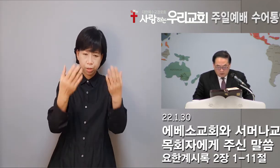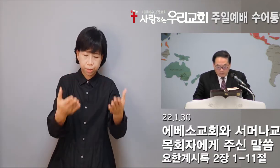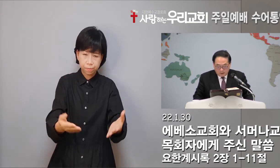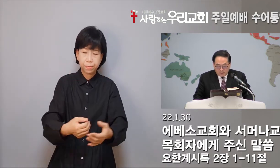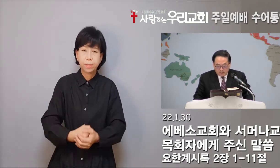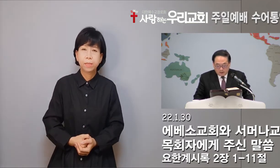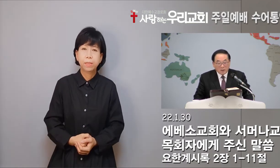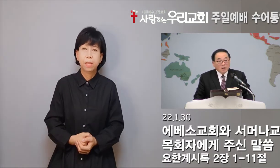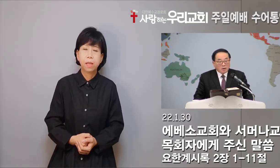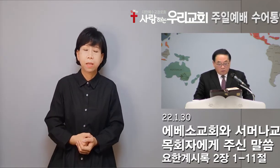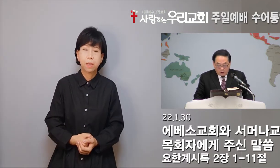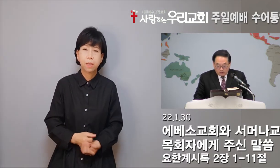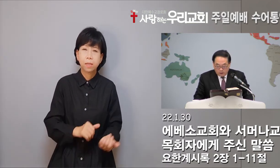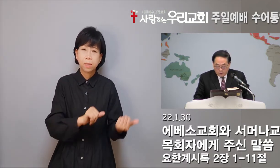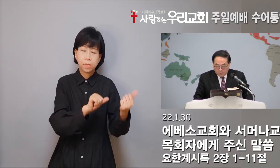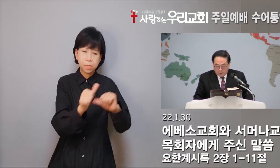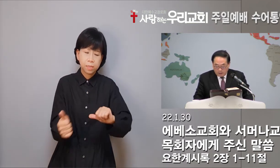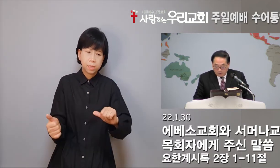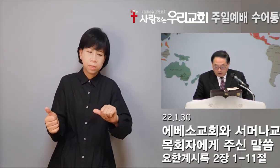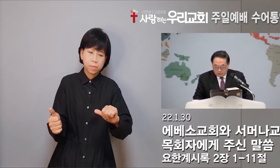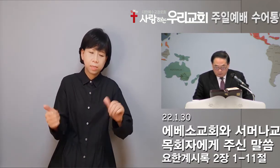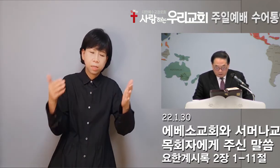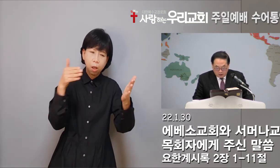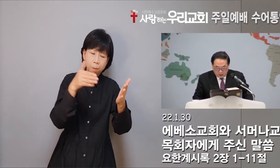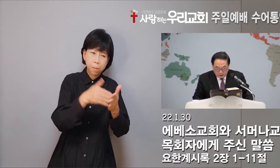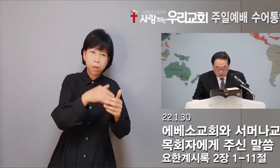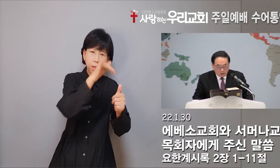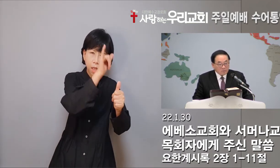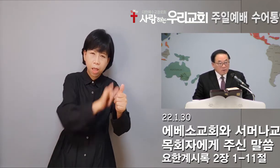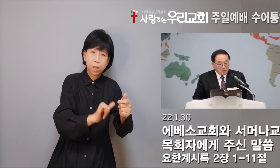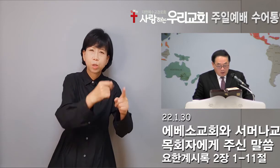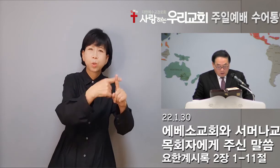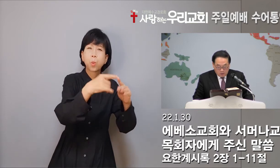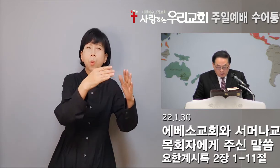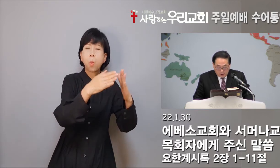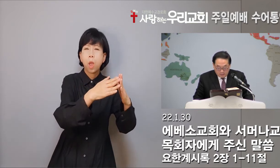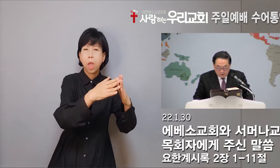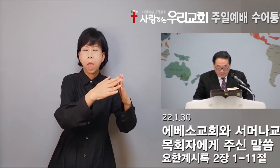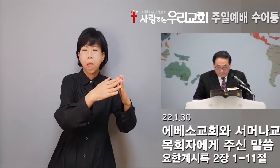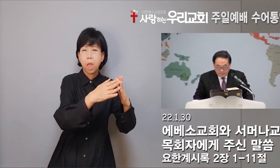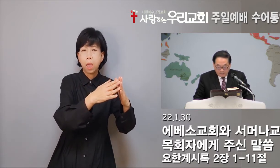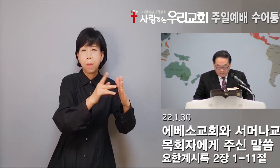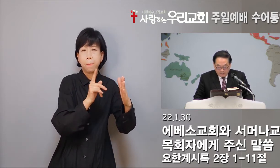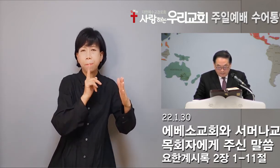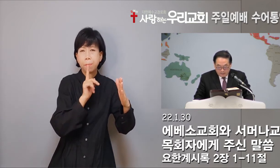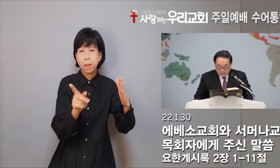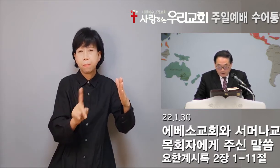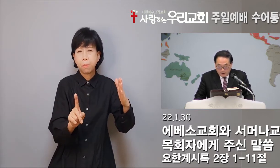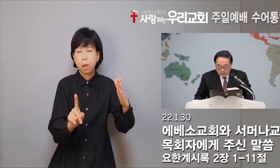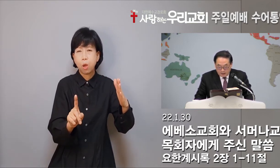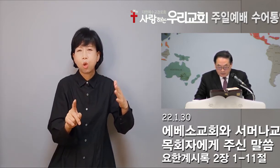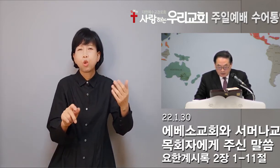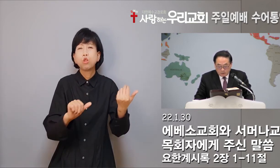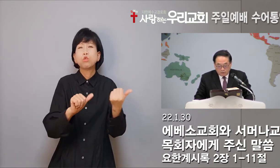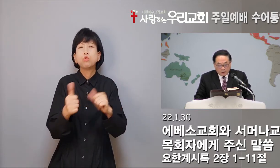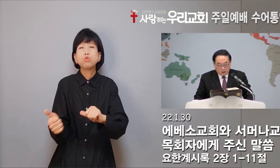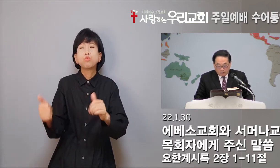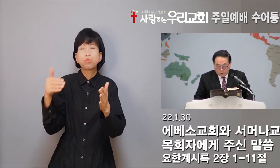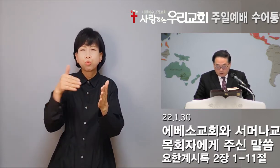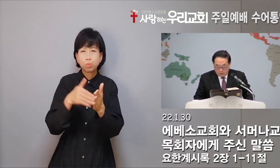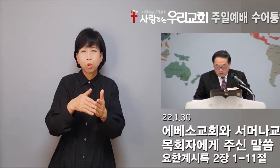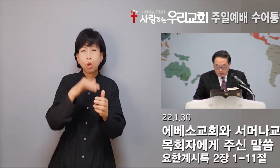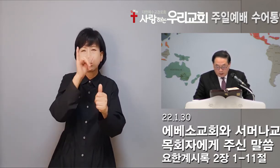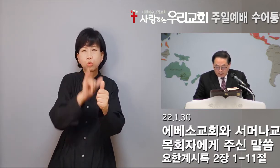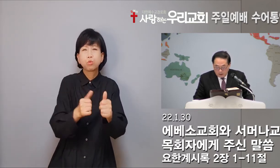서문학교에게 주어진 메시지는 고난 중에도 변함없이 충성하라는 것이었습니다. 왜냐하면 하나님께서